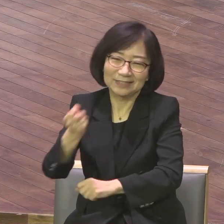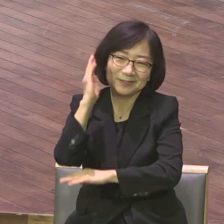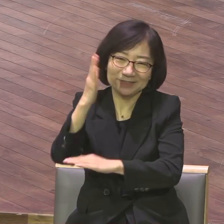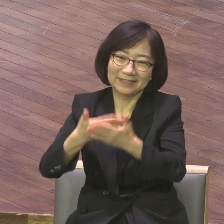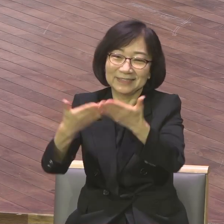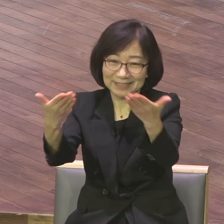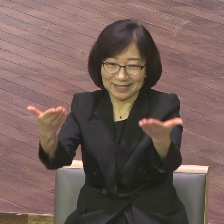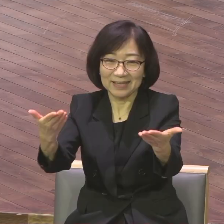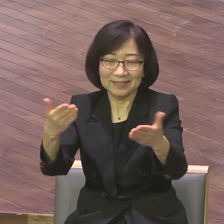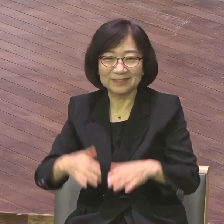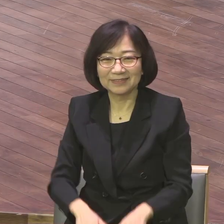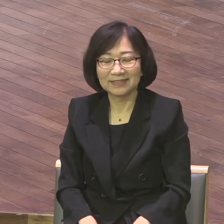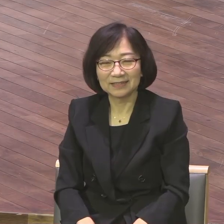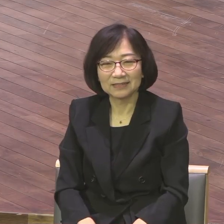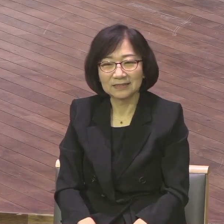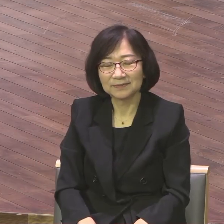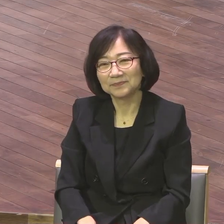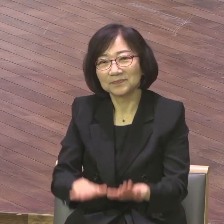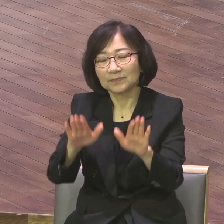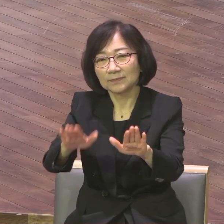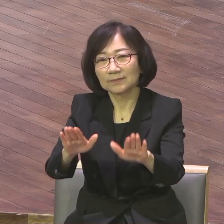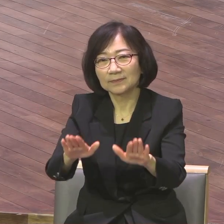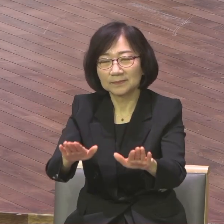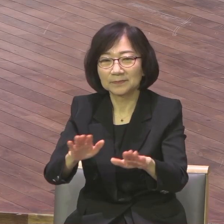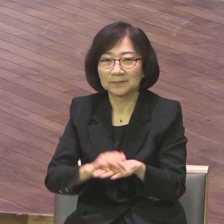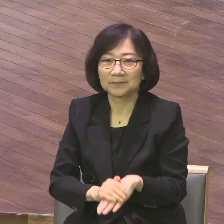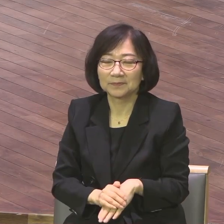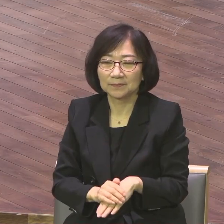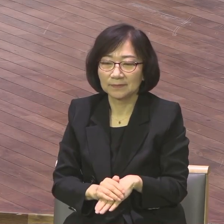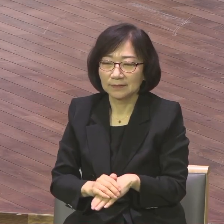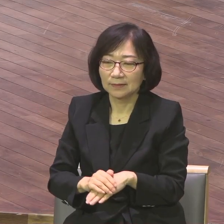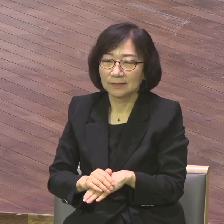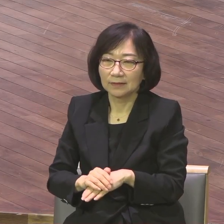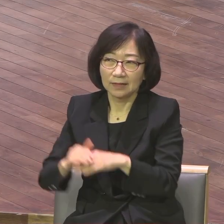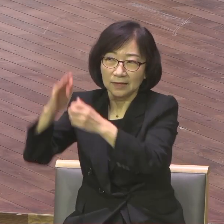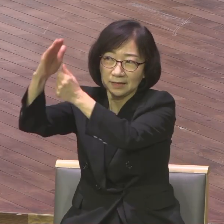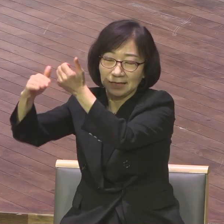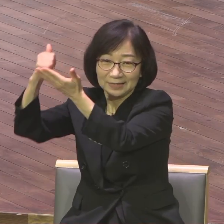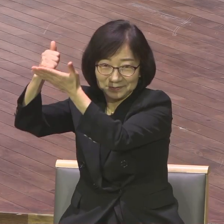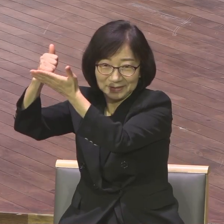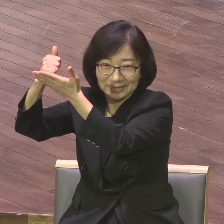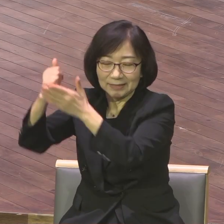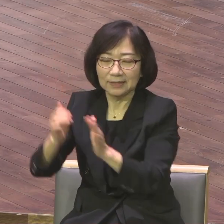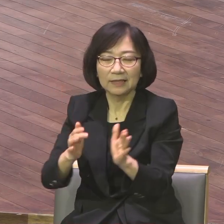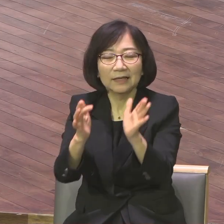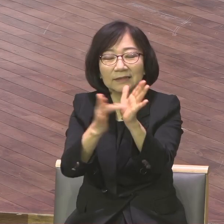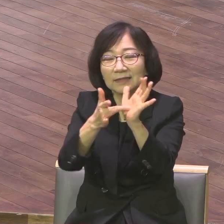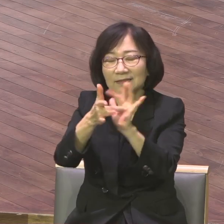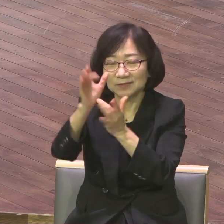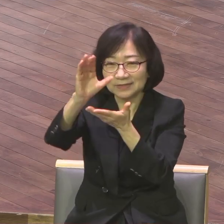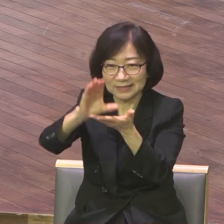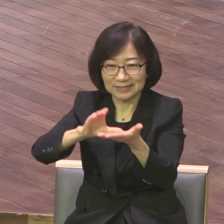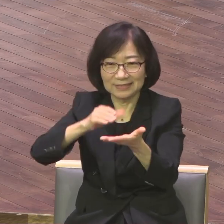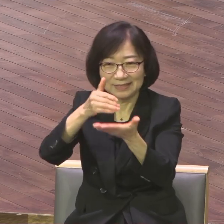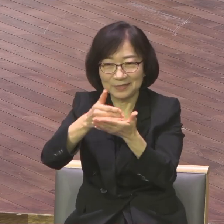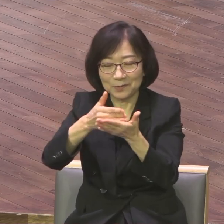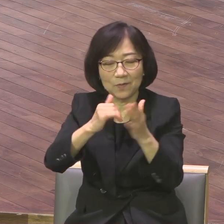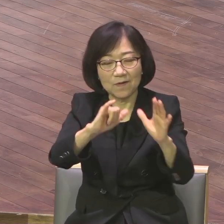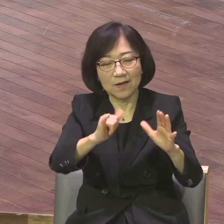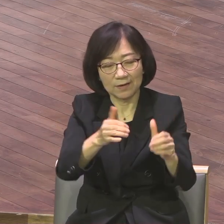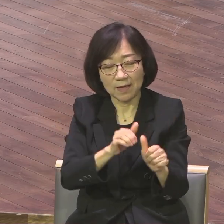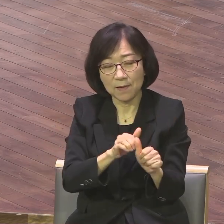오늘은 하나님께서 예수 그리스도를 통해서 우리에게 베풀어 주신